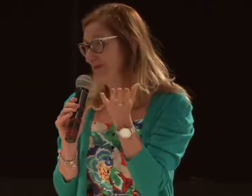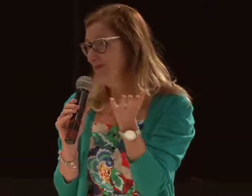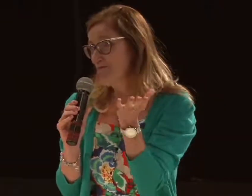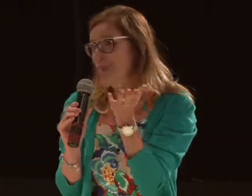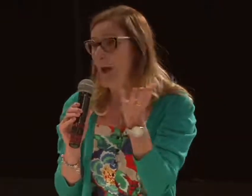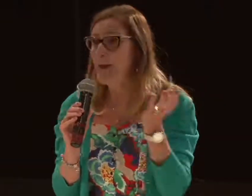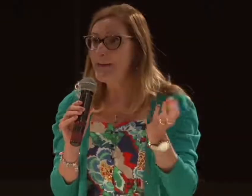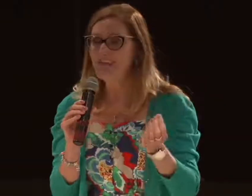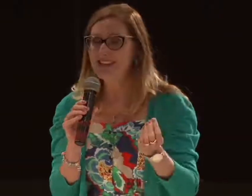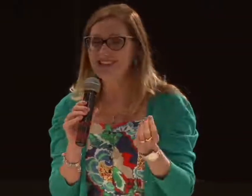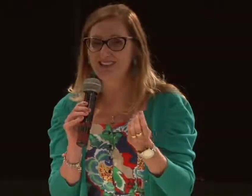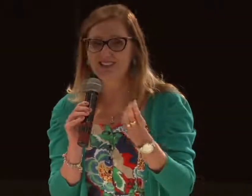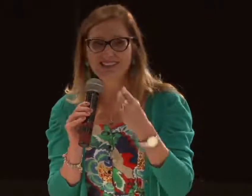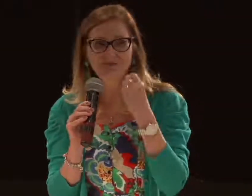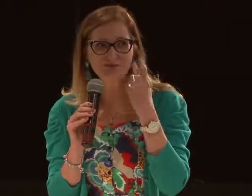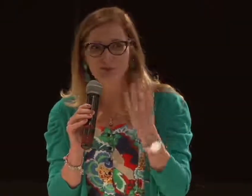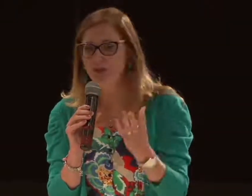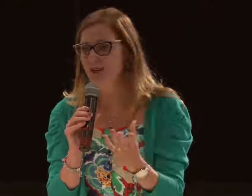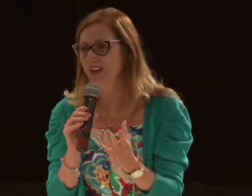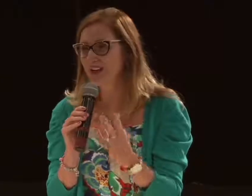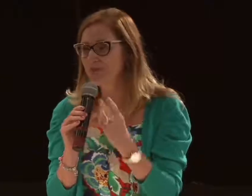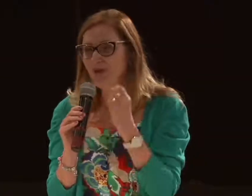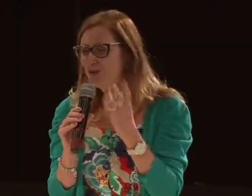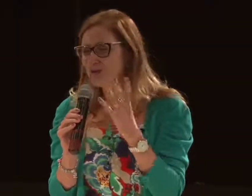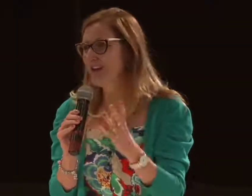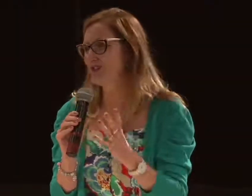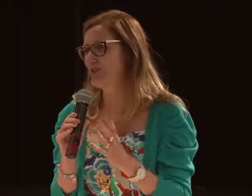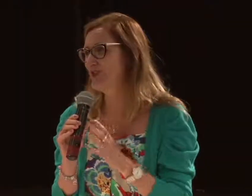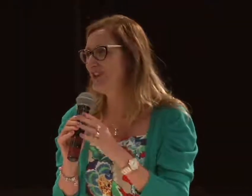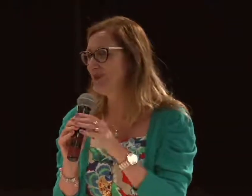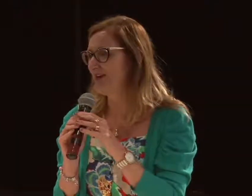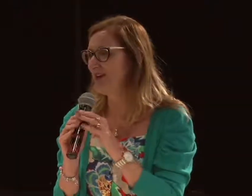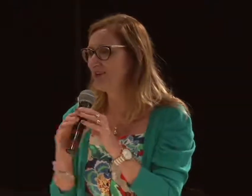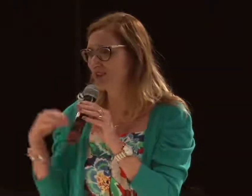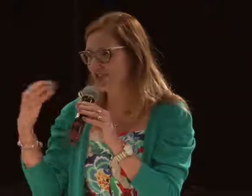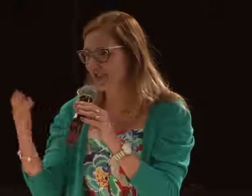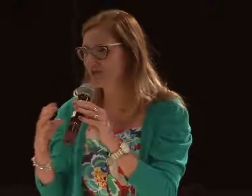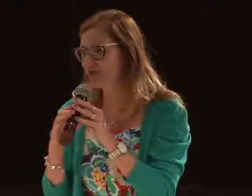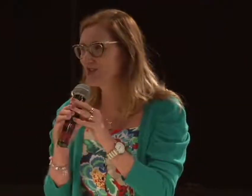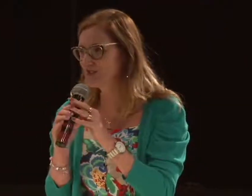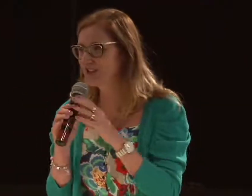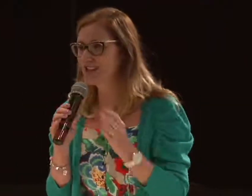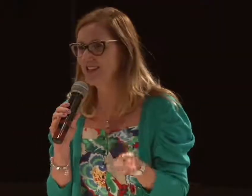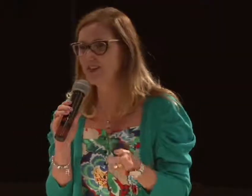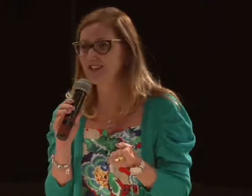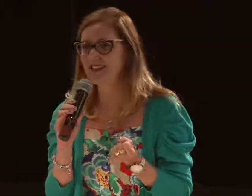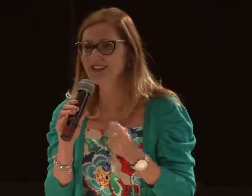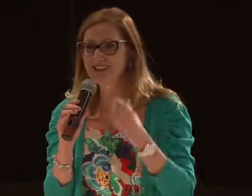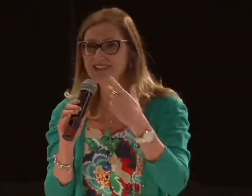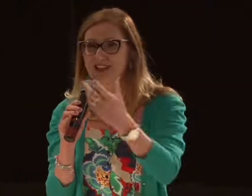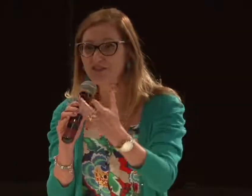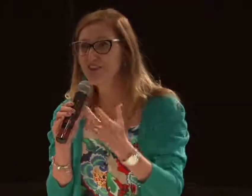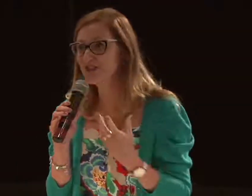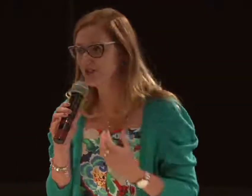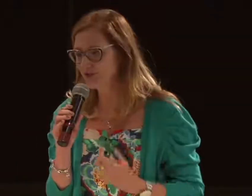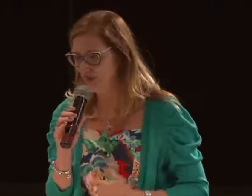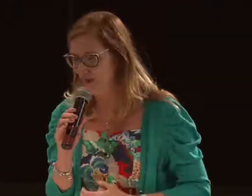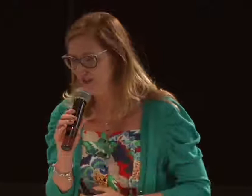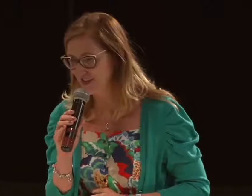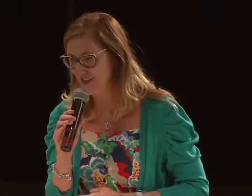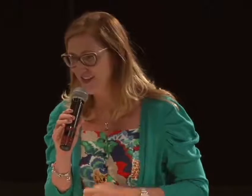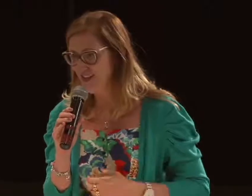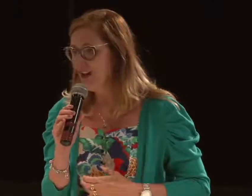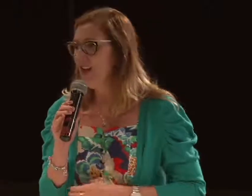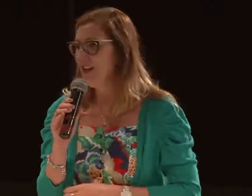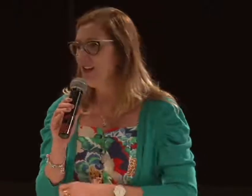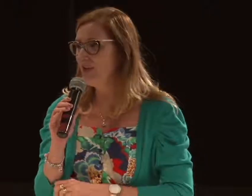Libras. Né? Mas eu acho assim, super, bom demais ouvir o Armando. Nós teremos outros encontros que ele estará presente, que ele desafia todos nós.